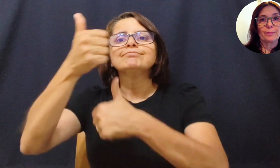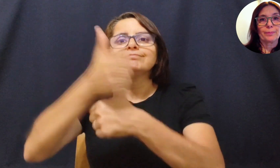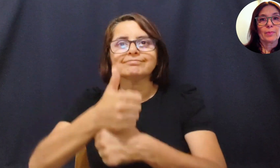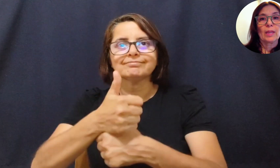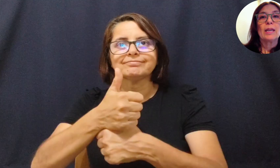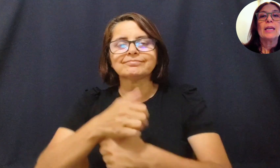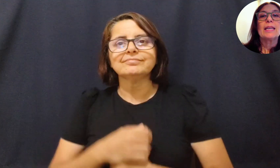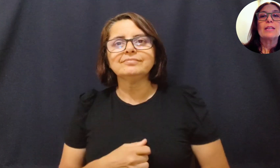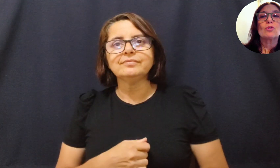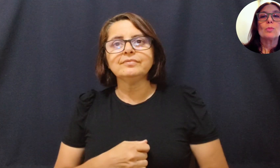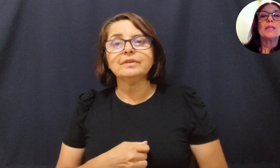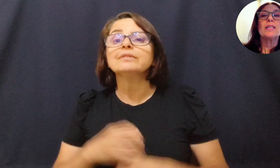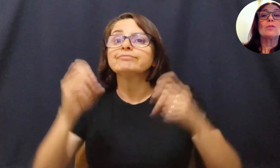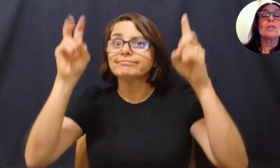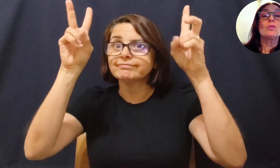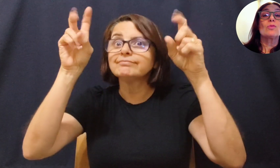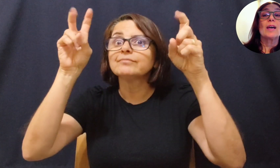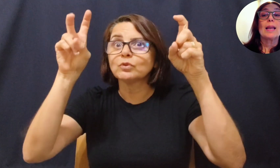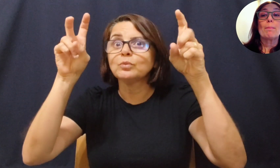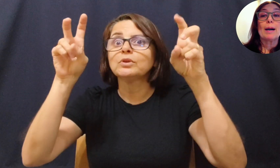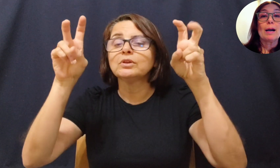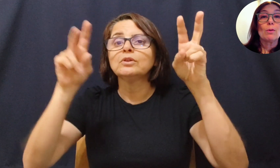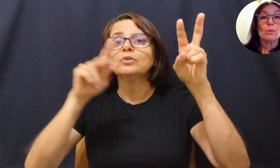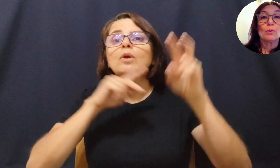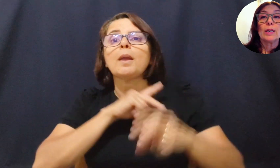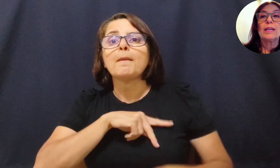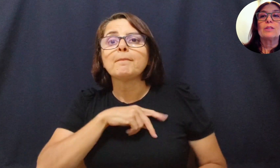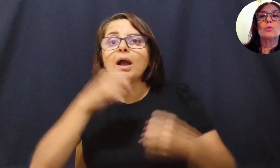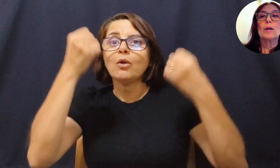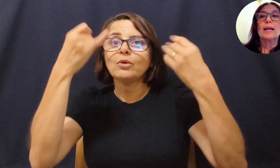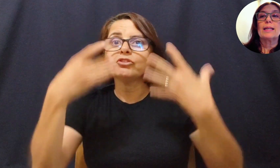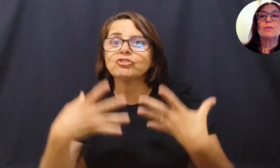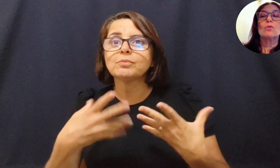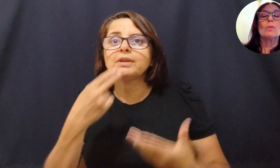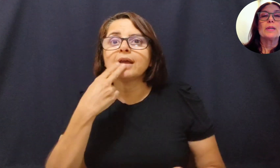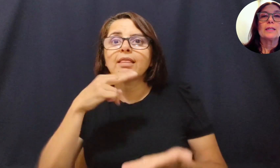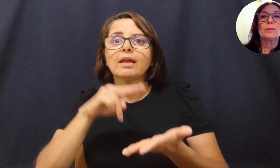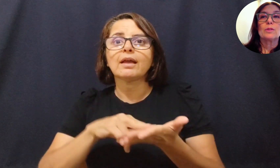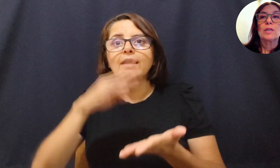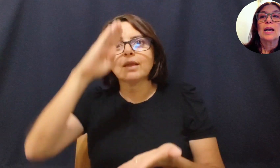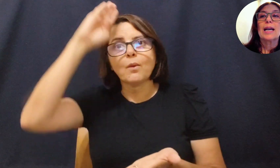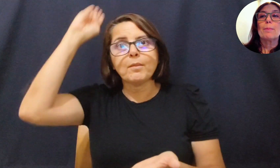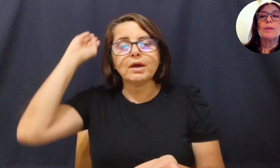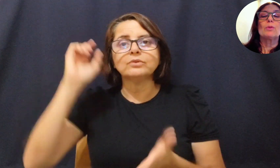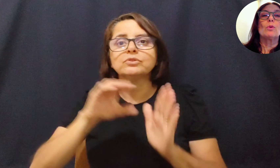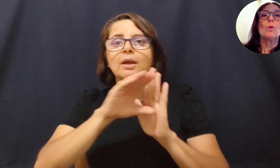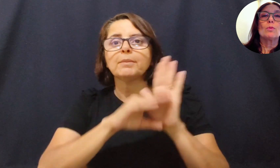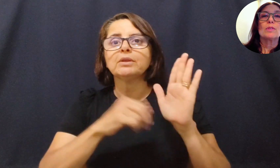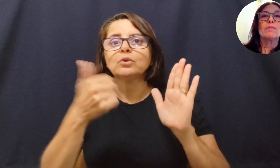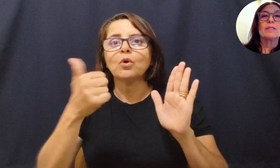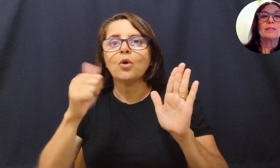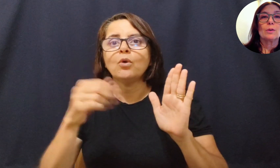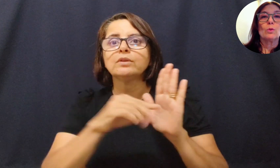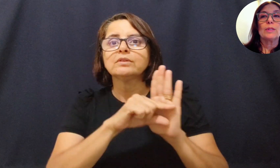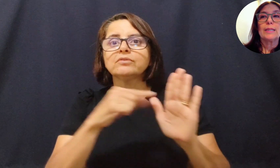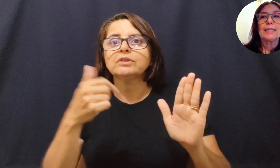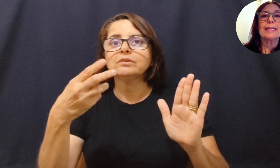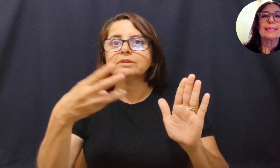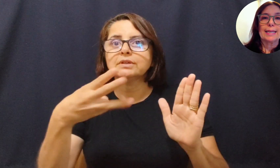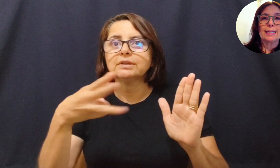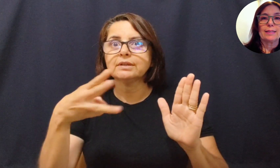lugar. E é sobre isso que nos fala Paulo em sua carta aos Romanos, capítulo 11,